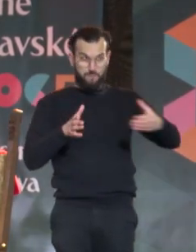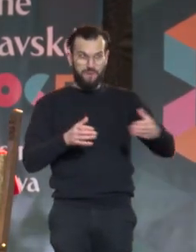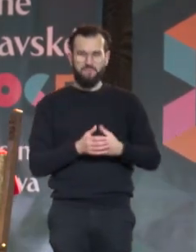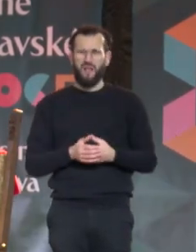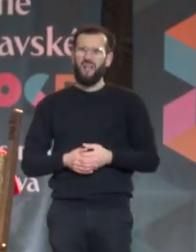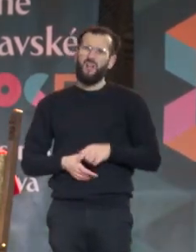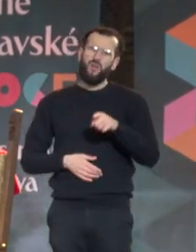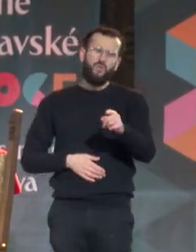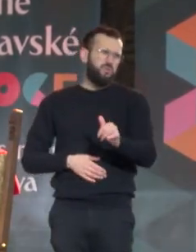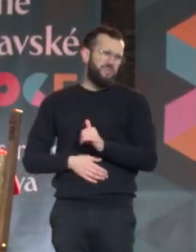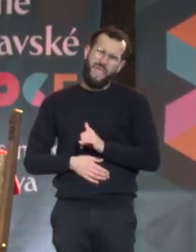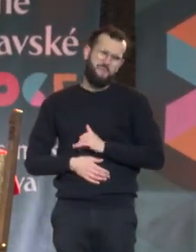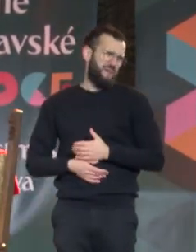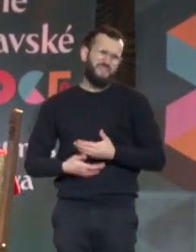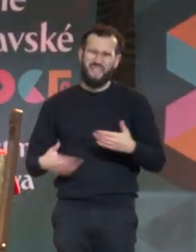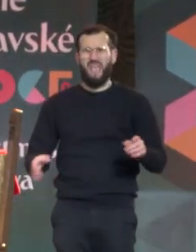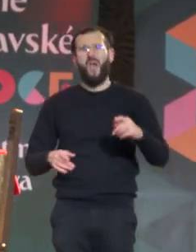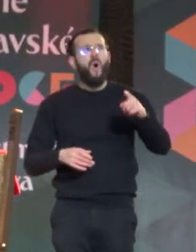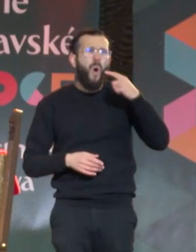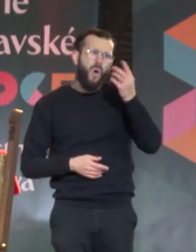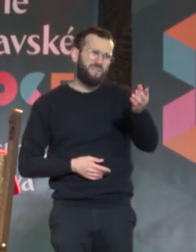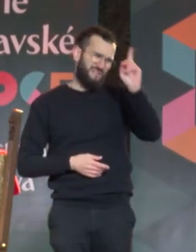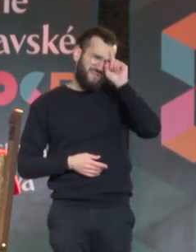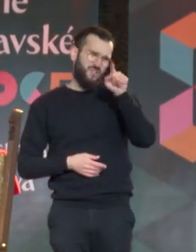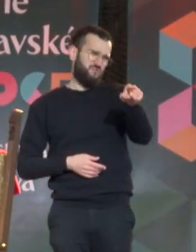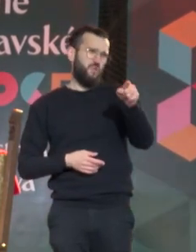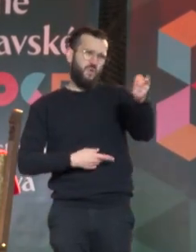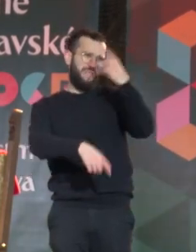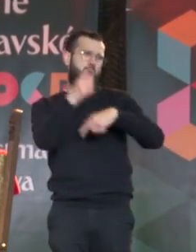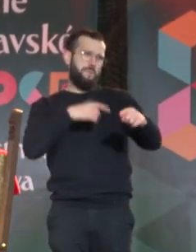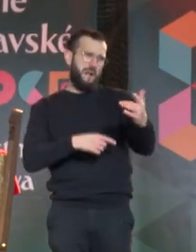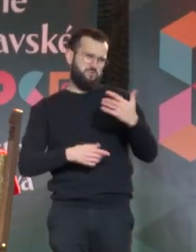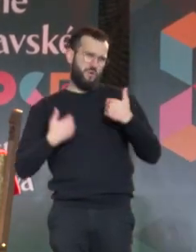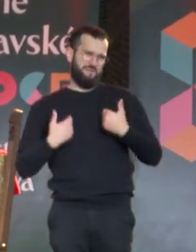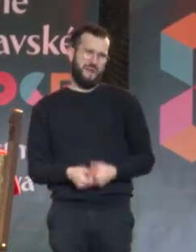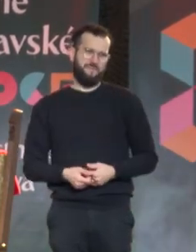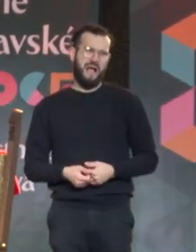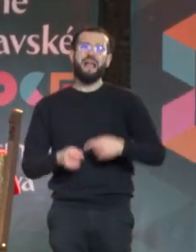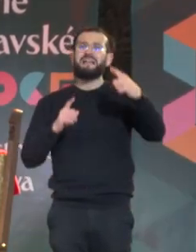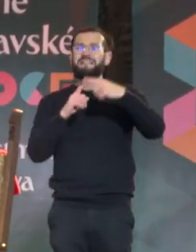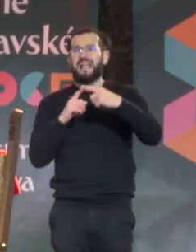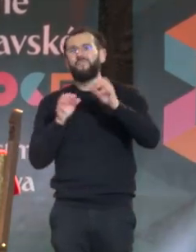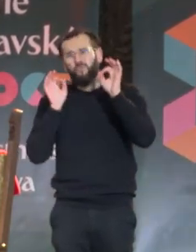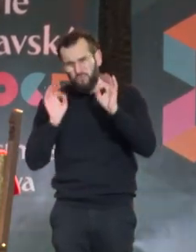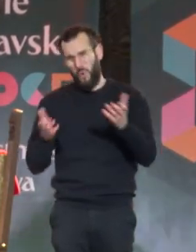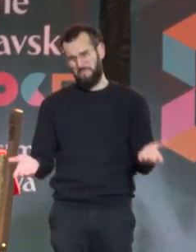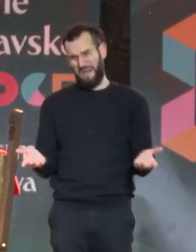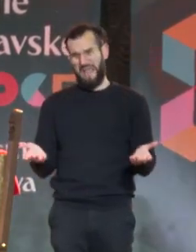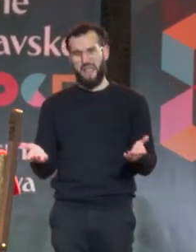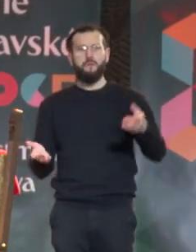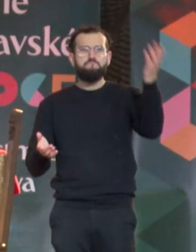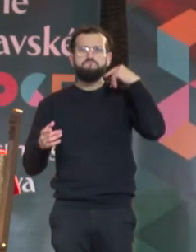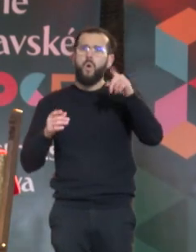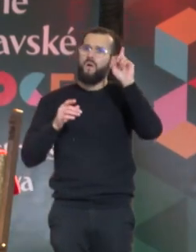toto ma nebaví. Tato ten príbeh obrátil proti mne. Tézeus bol ešte fajn, kým ho naháňal